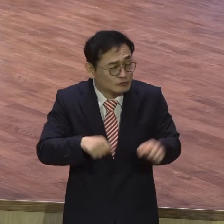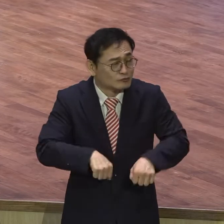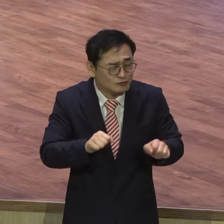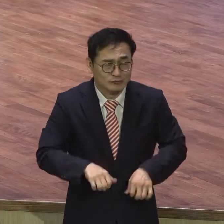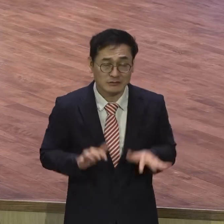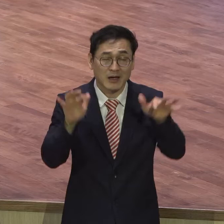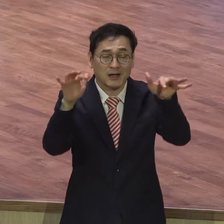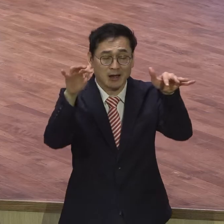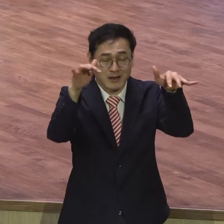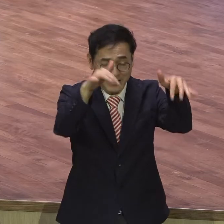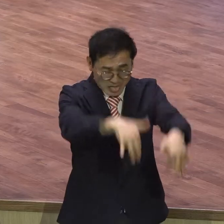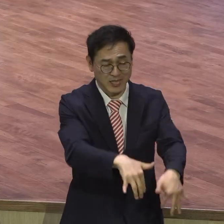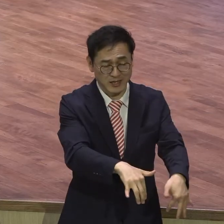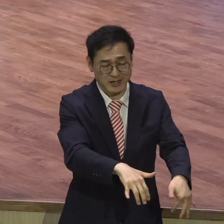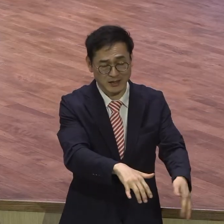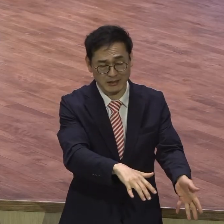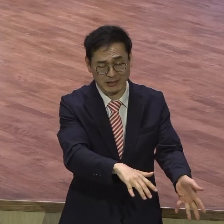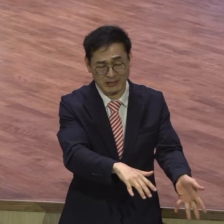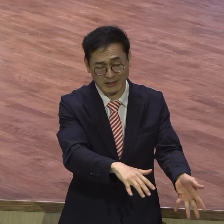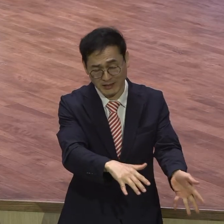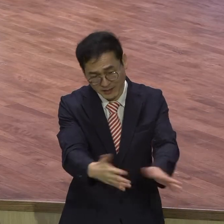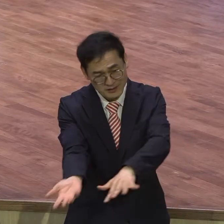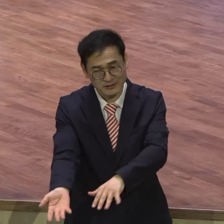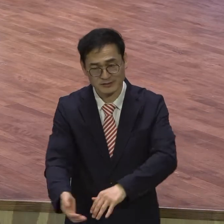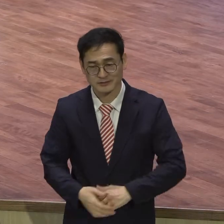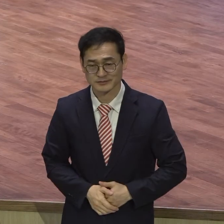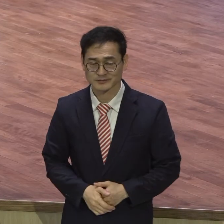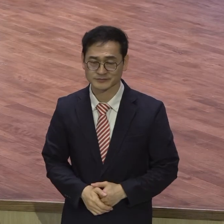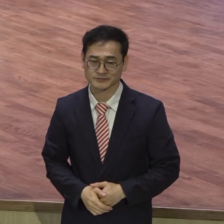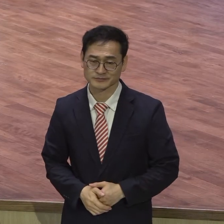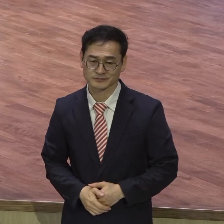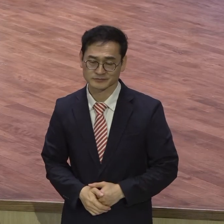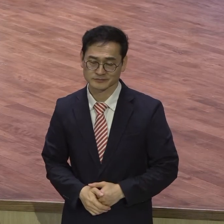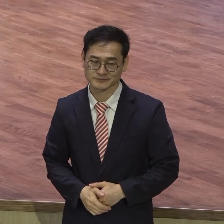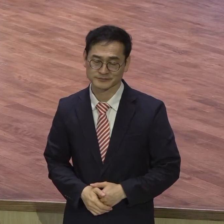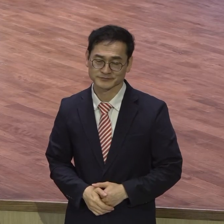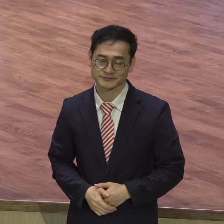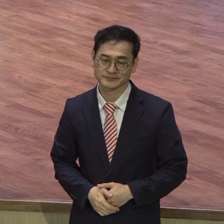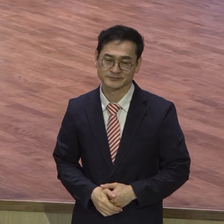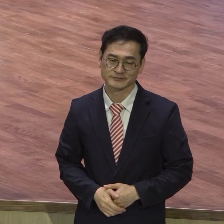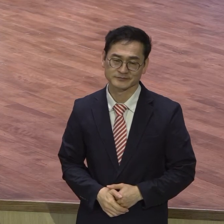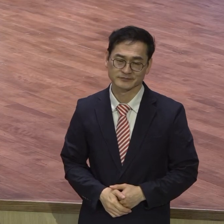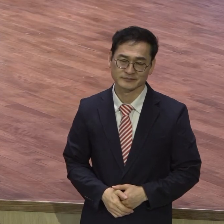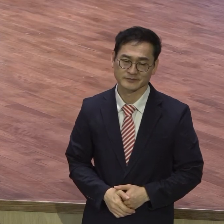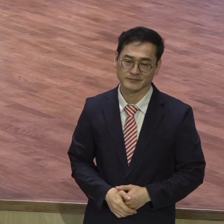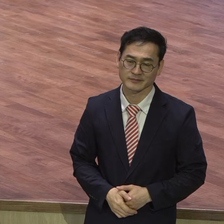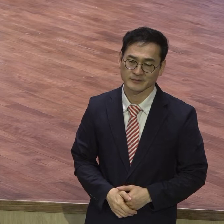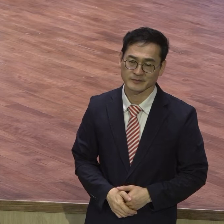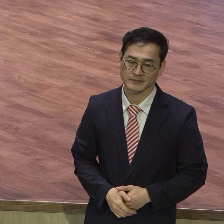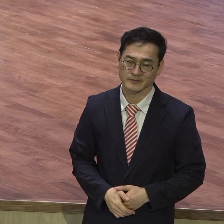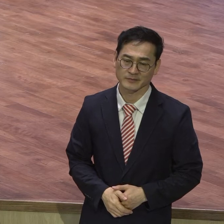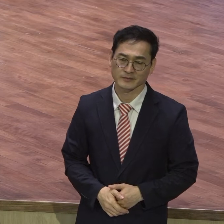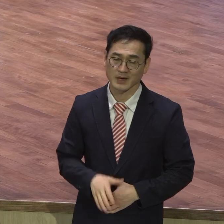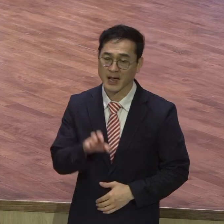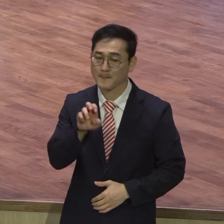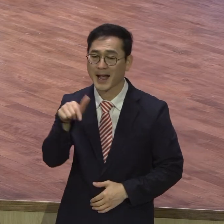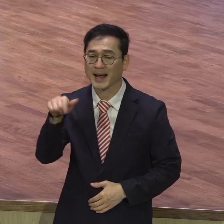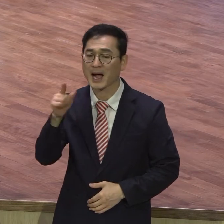빠져 몰사하는 사건이 생기고 마귀모 5장 13절에 보면